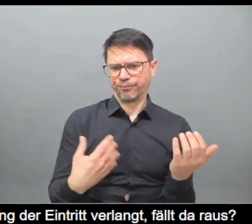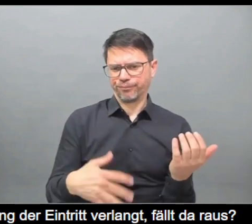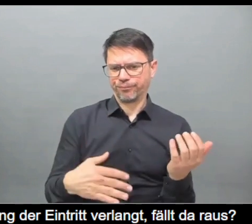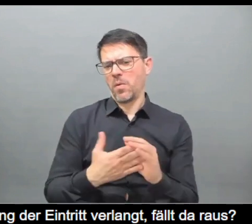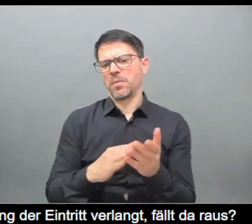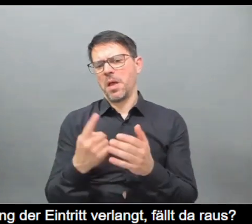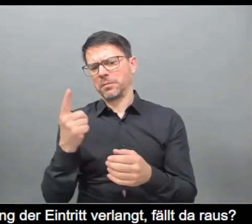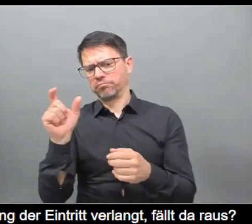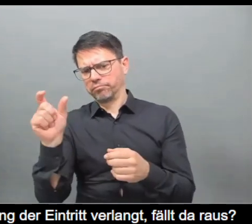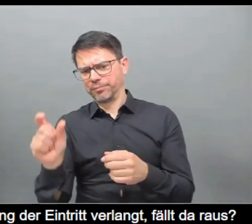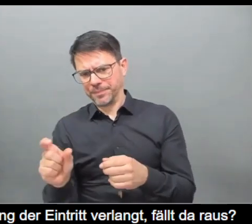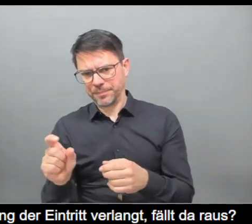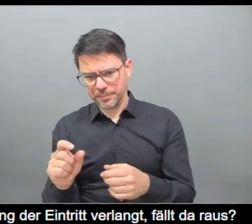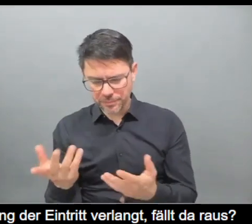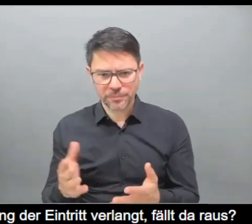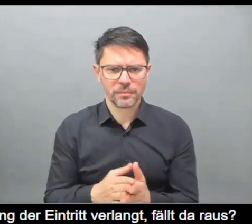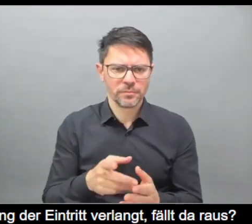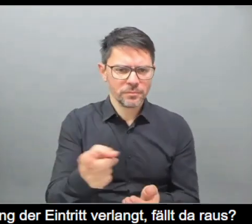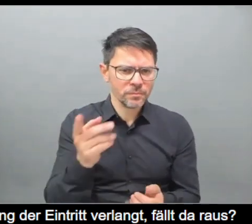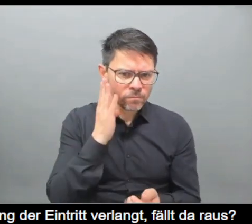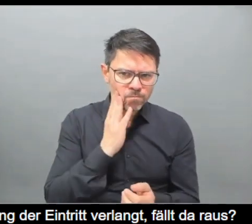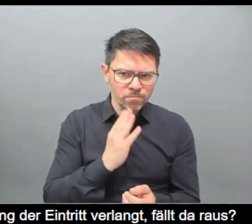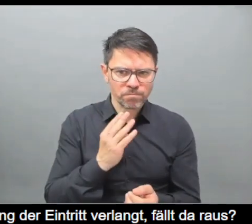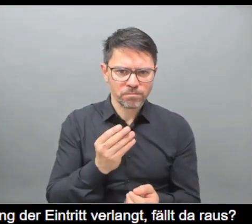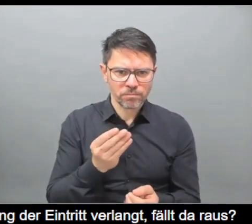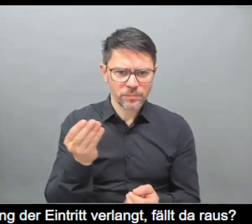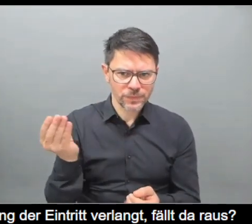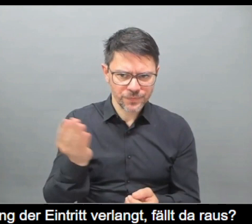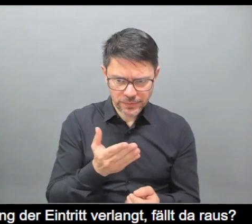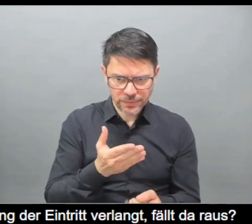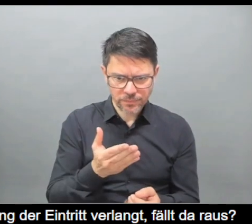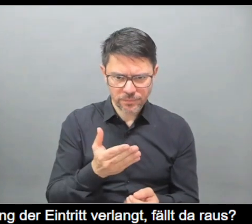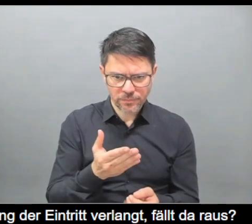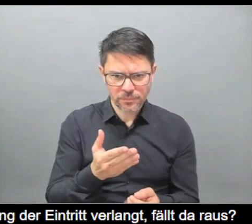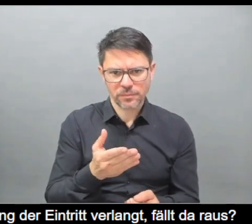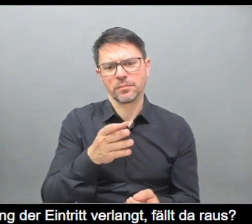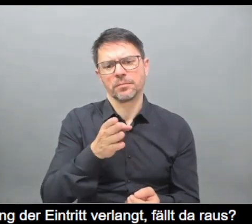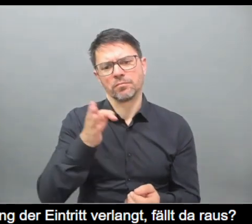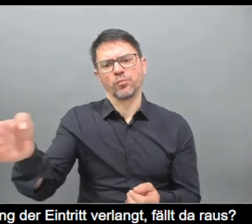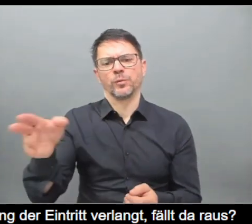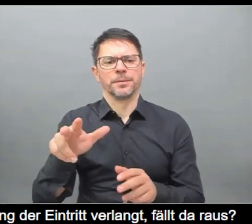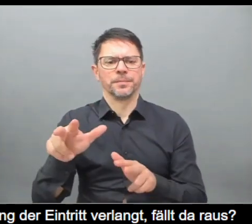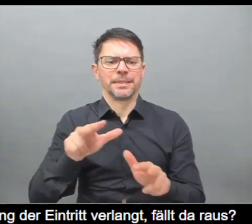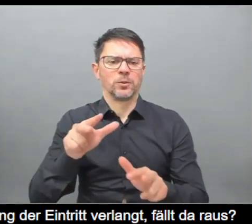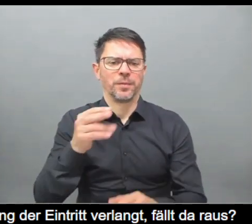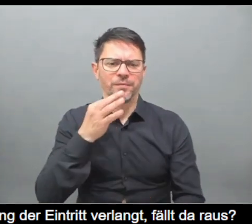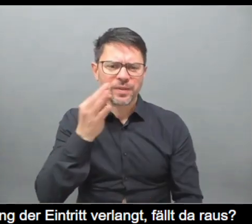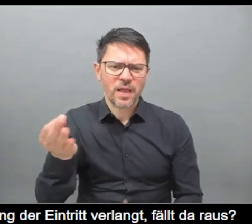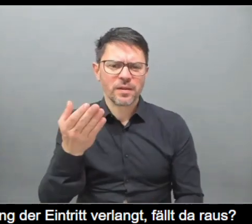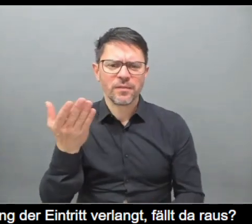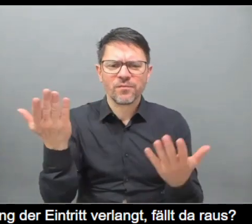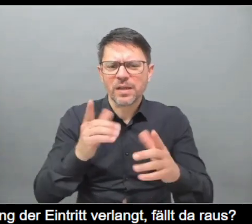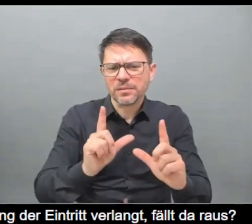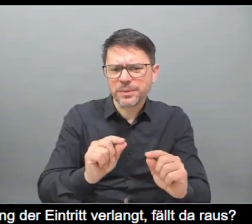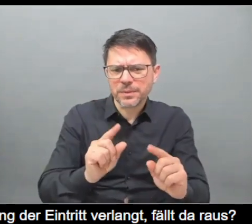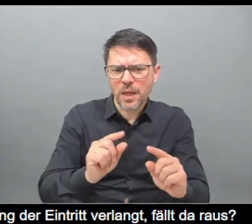sozusagen eine Vergütung und was ist vielleicht bloß irgendwie ein Unkostenbeitrag oder Ähnliches, das muss man sich einfach anschauen, aber der Kerngedanke